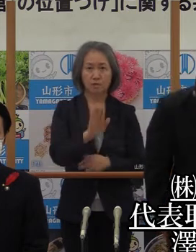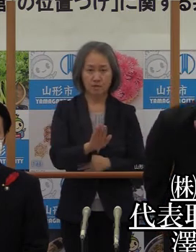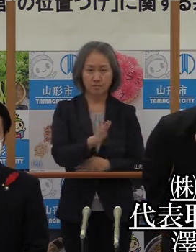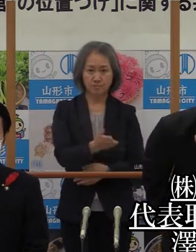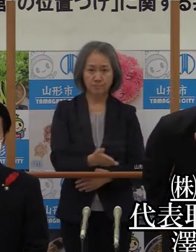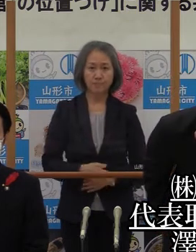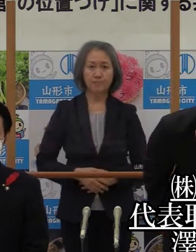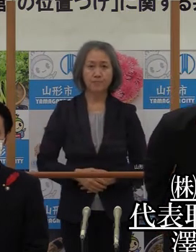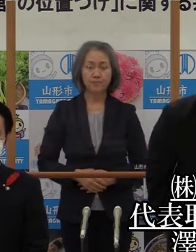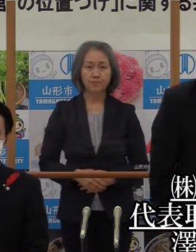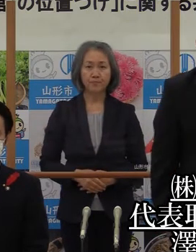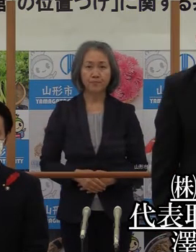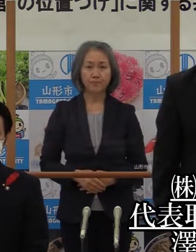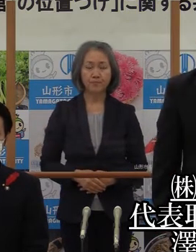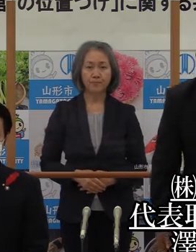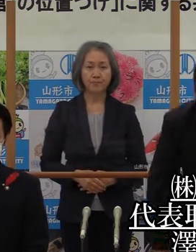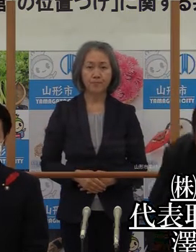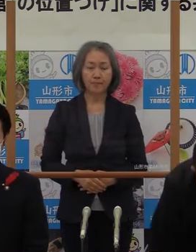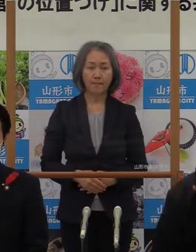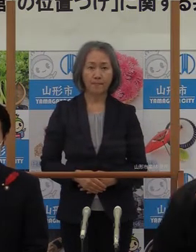します。